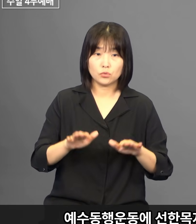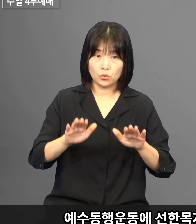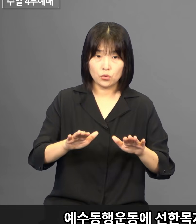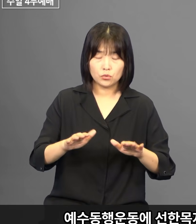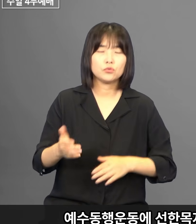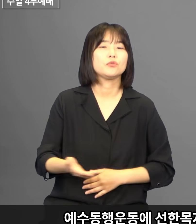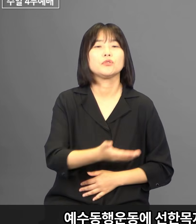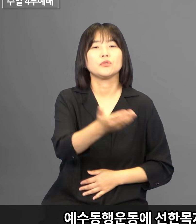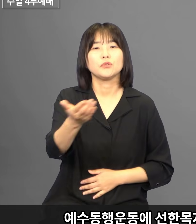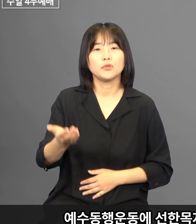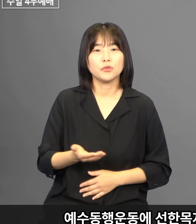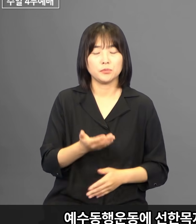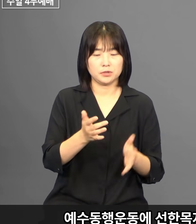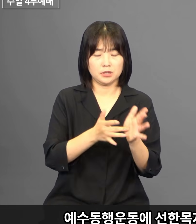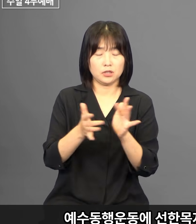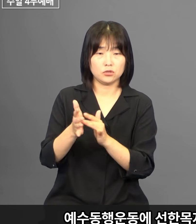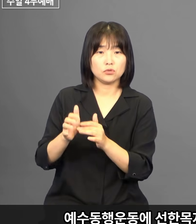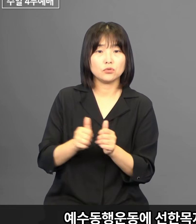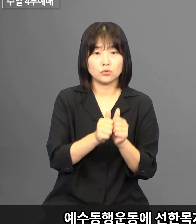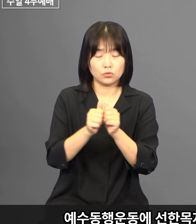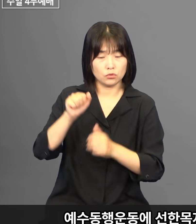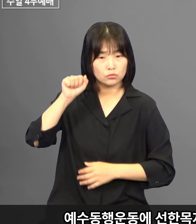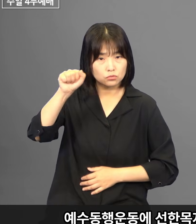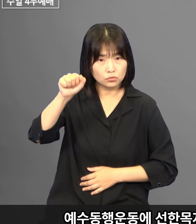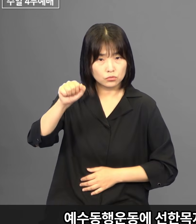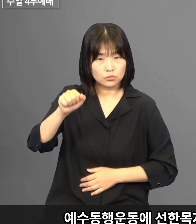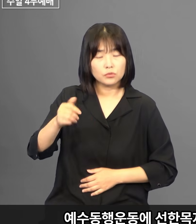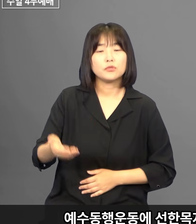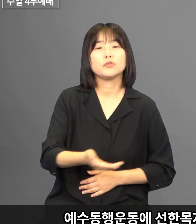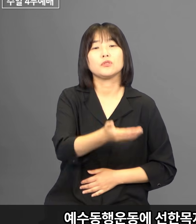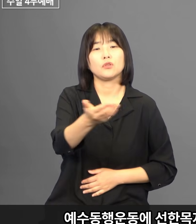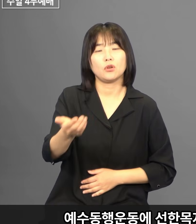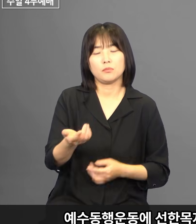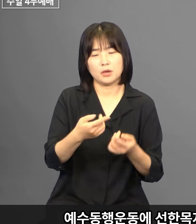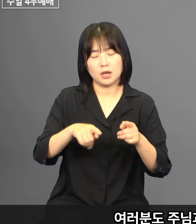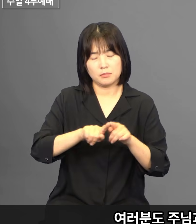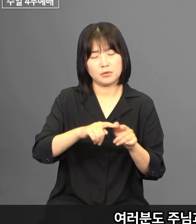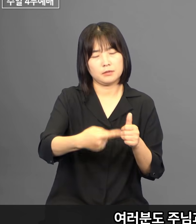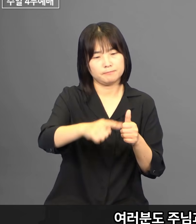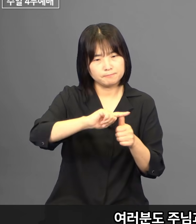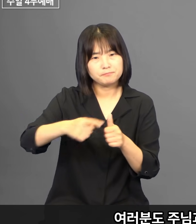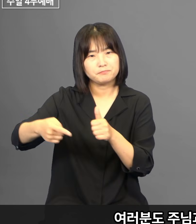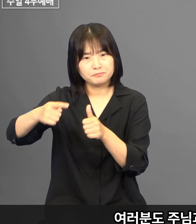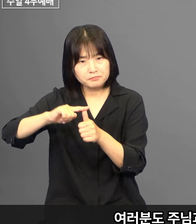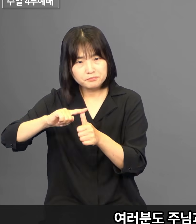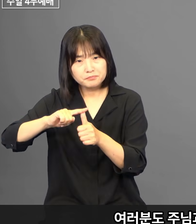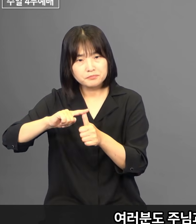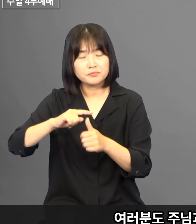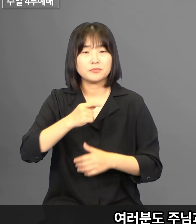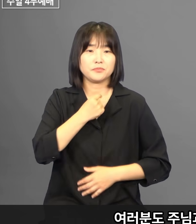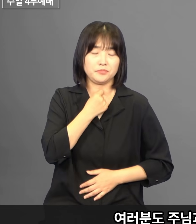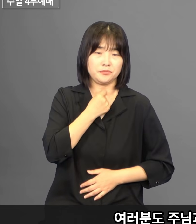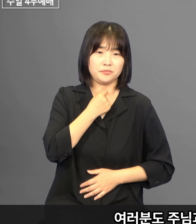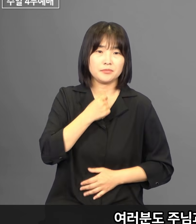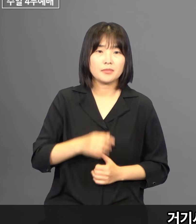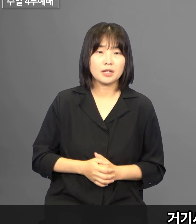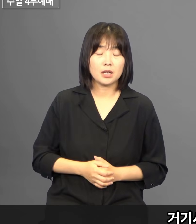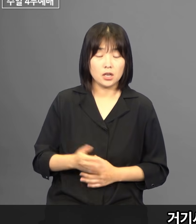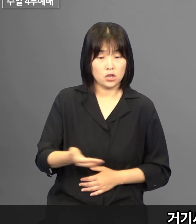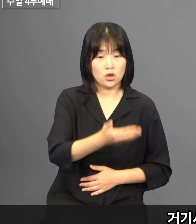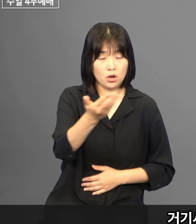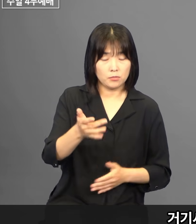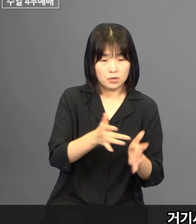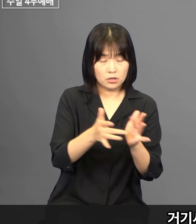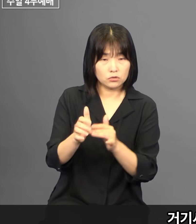예수 동행 운동에 선한목자교회 교우들이 함께 해주시기를, 여러분도 주님과 동행하는 삶을 살지만